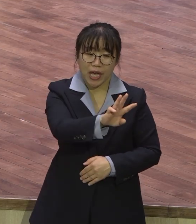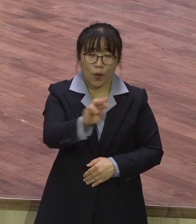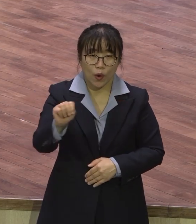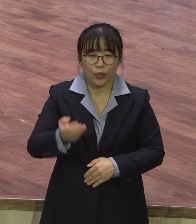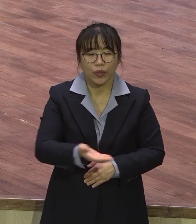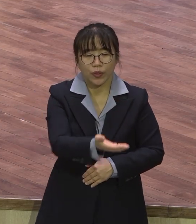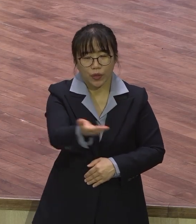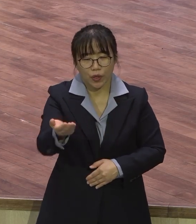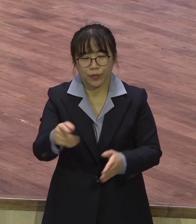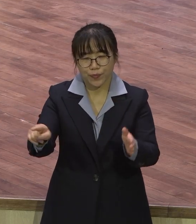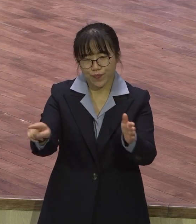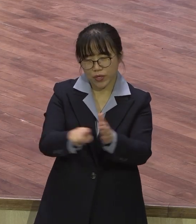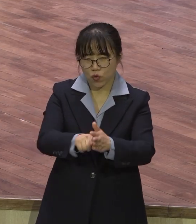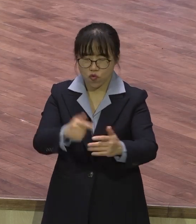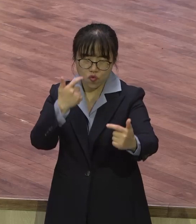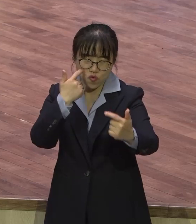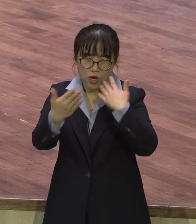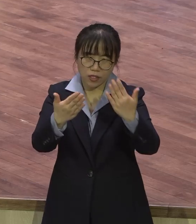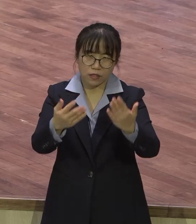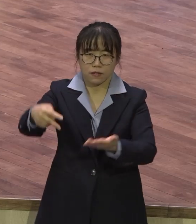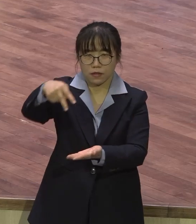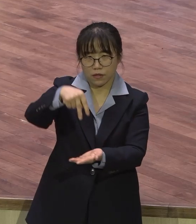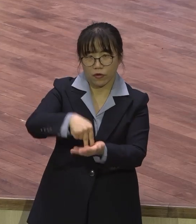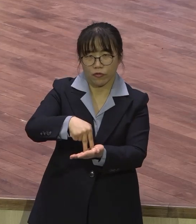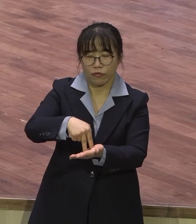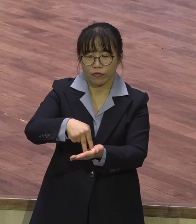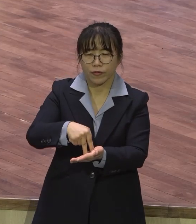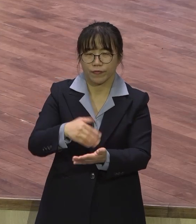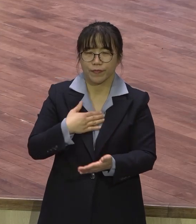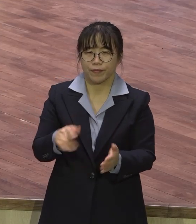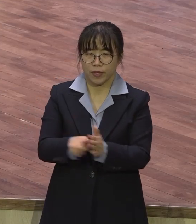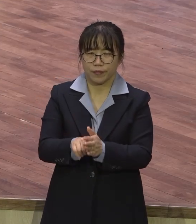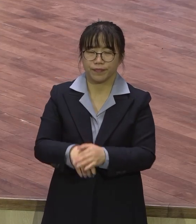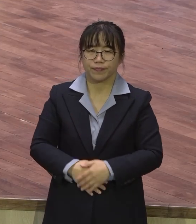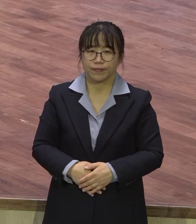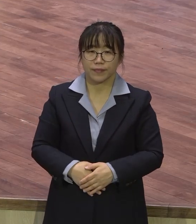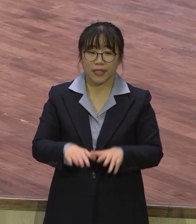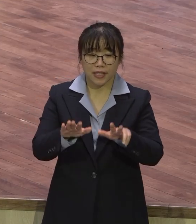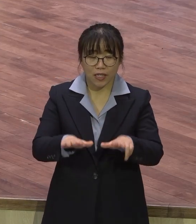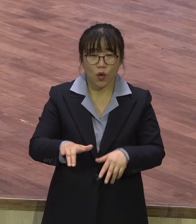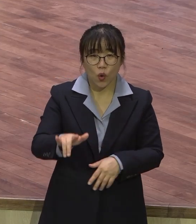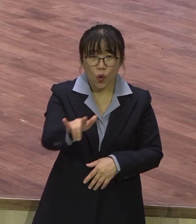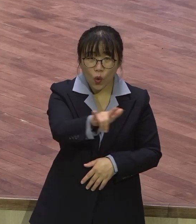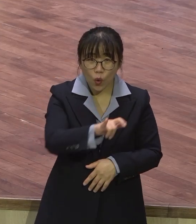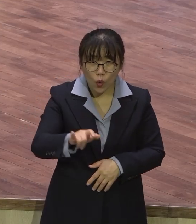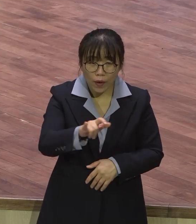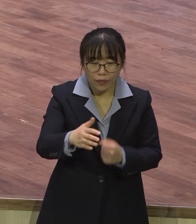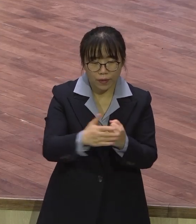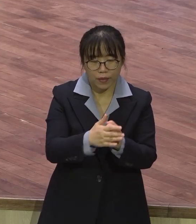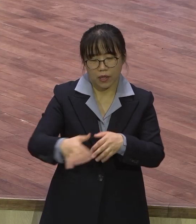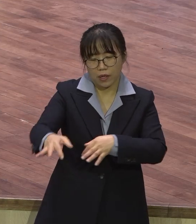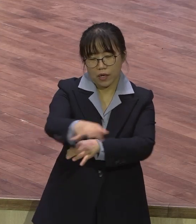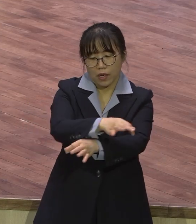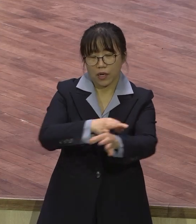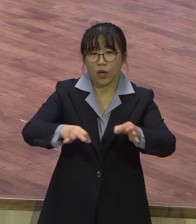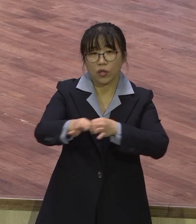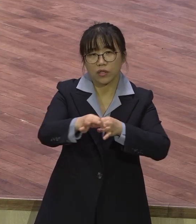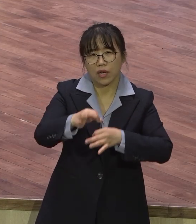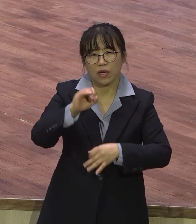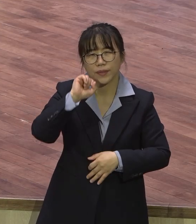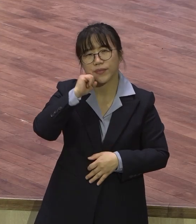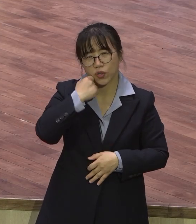믿음에 확고한 믿음에 서있다라고 저는 확신합니다 지금 코로나19로 인해서 경제적으로 힘든 부분들이 많이